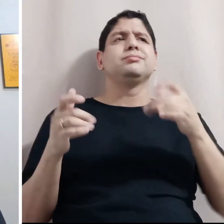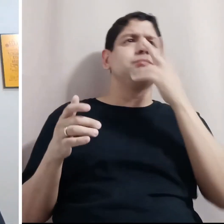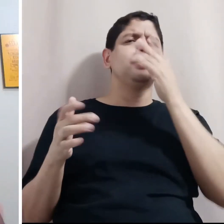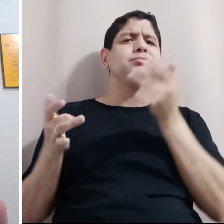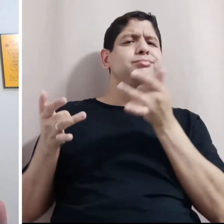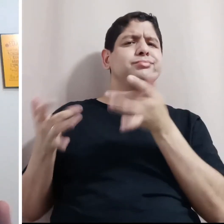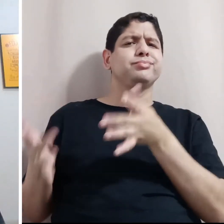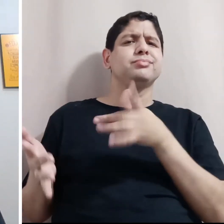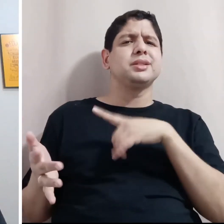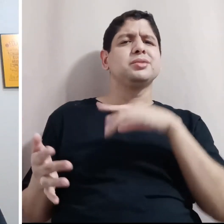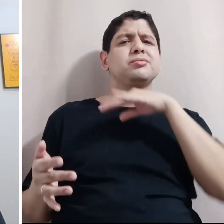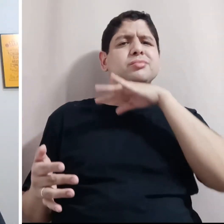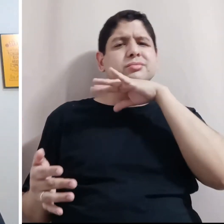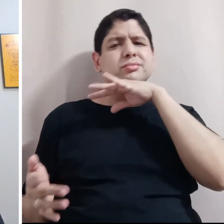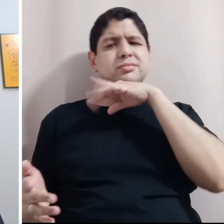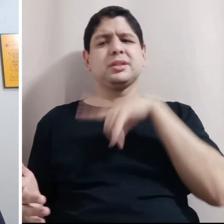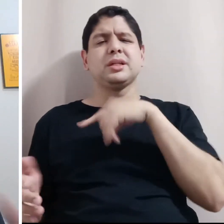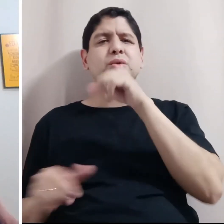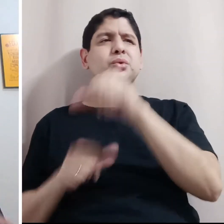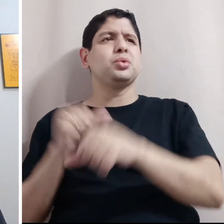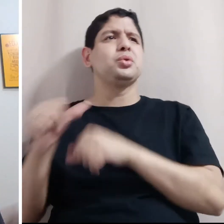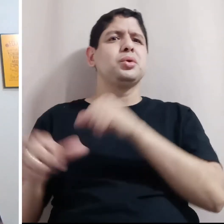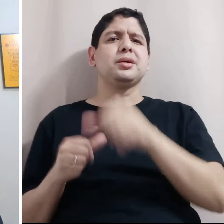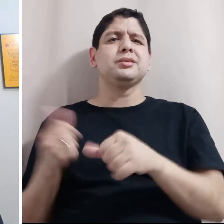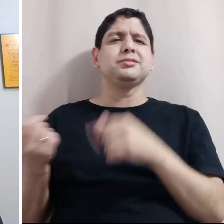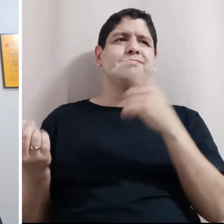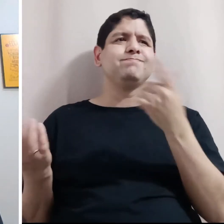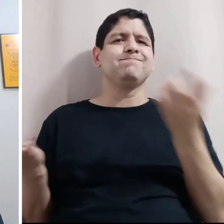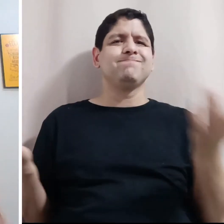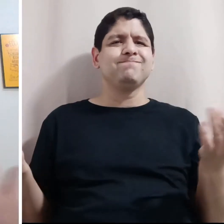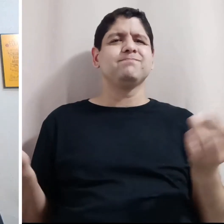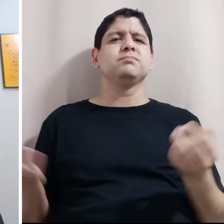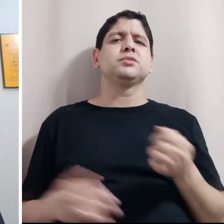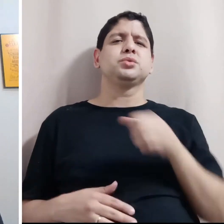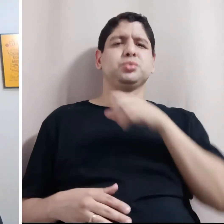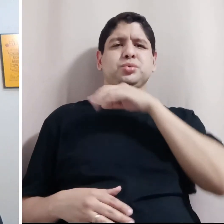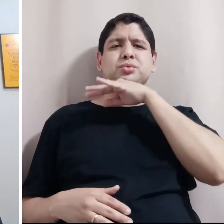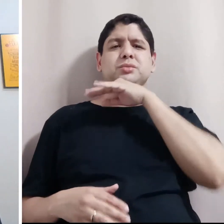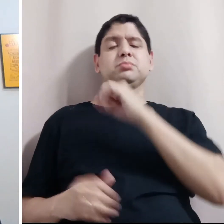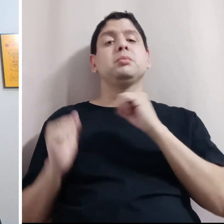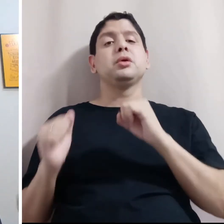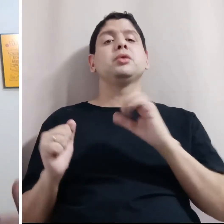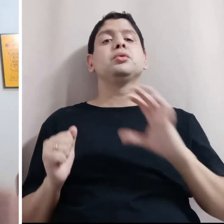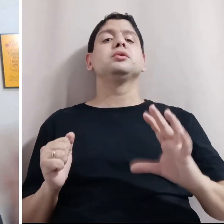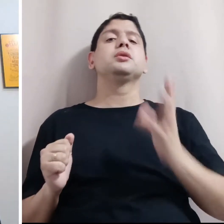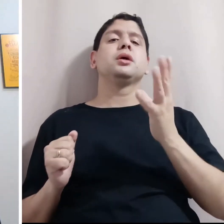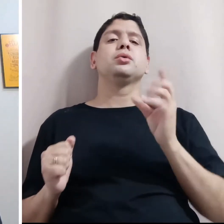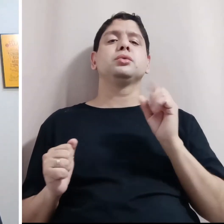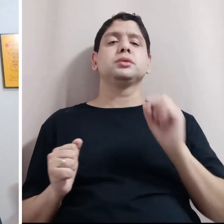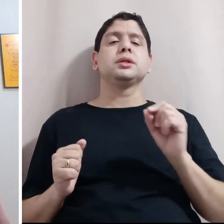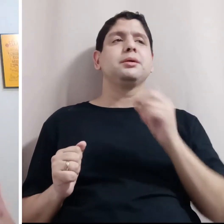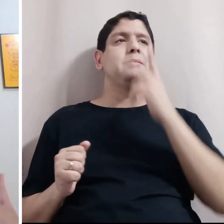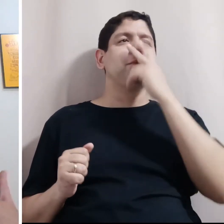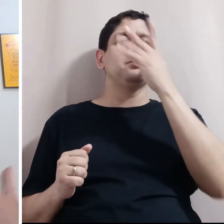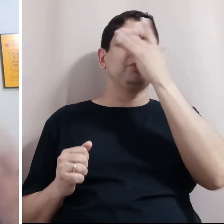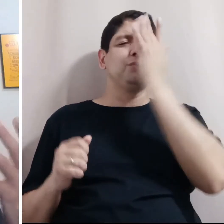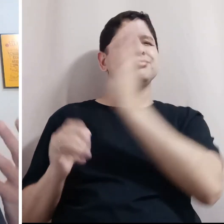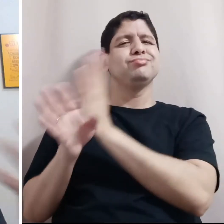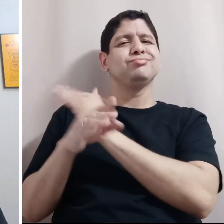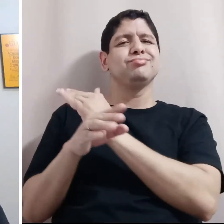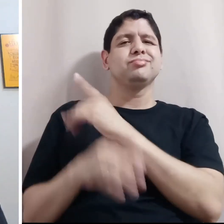condições naturais, né, melhor dizendo, daquela região, elas teriam se tornado desfavoráveis. Então, uma das hipóteses é que eles